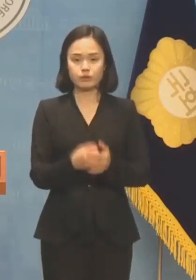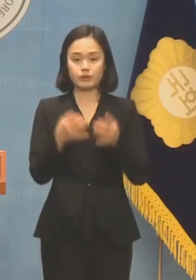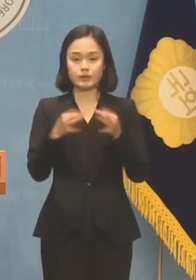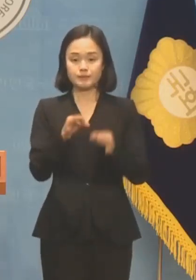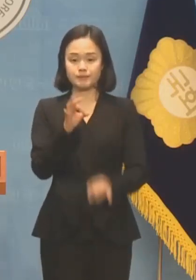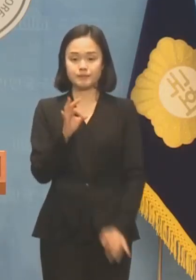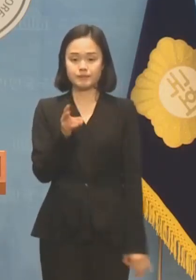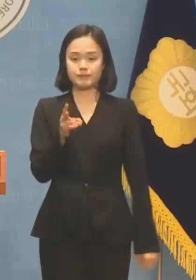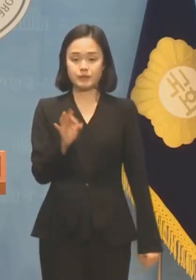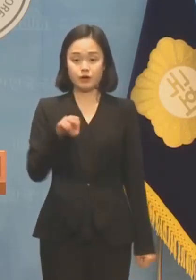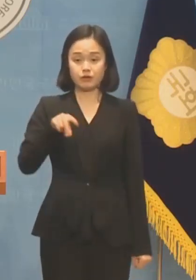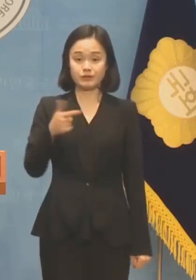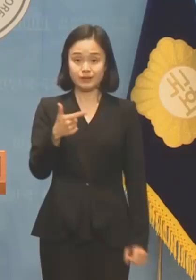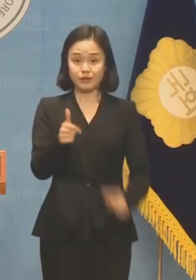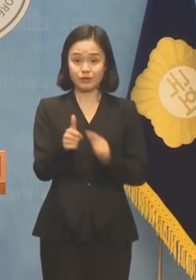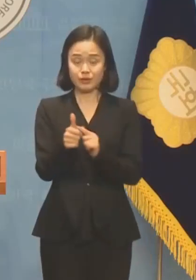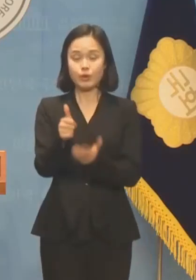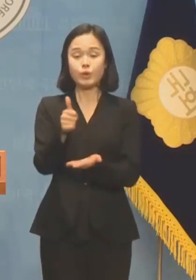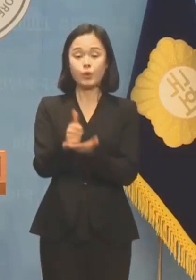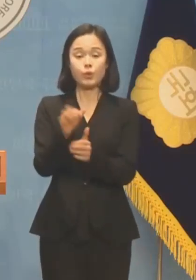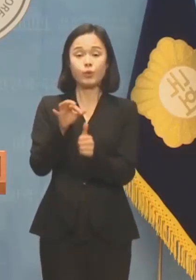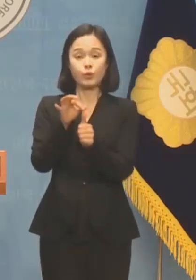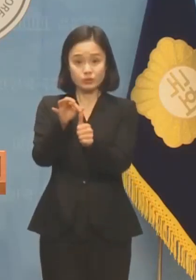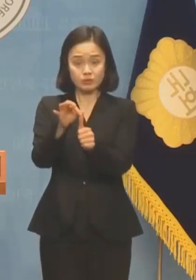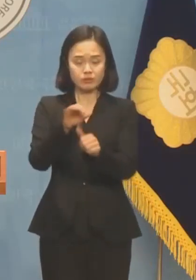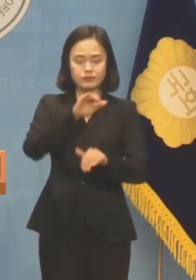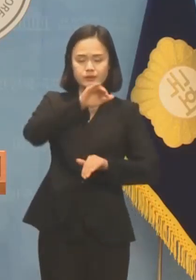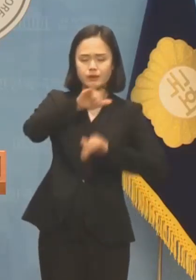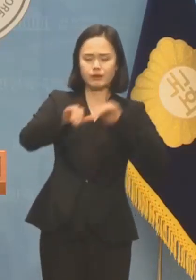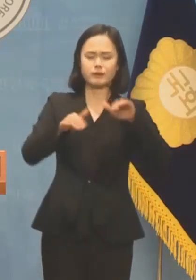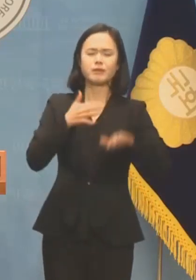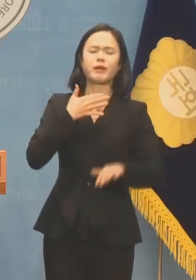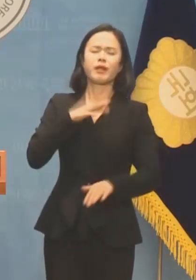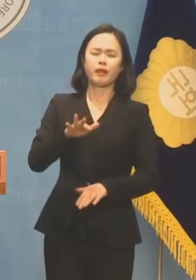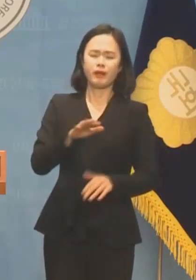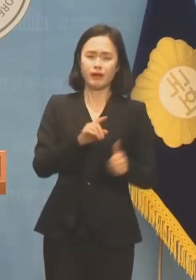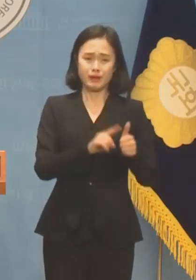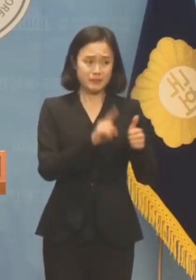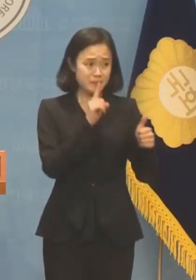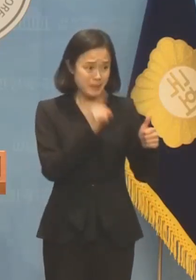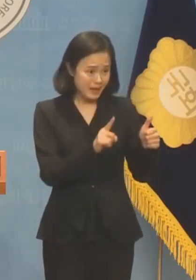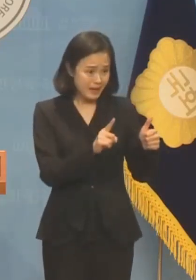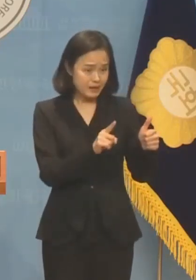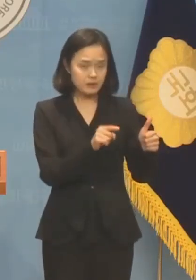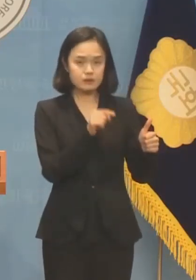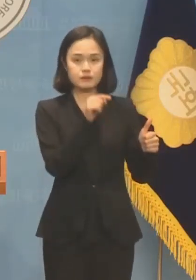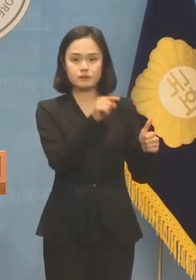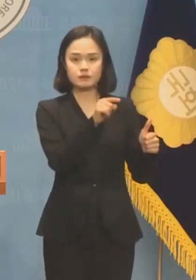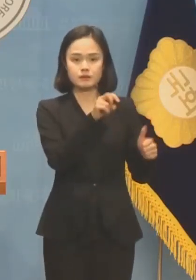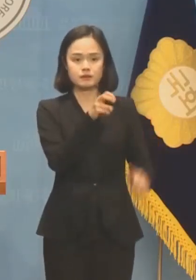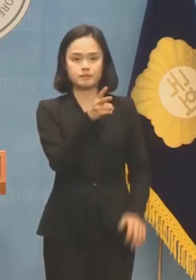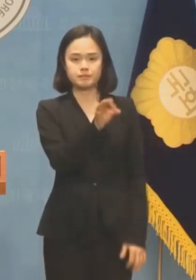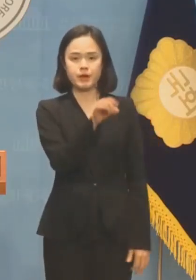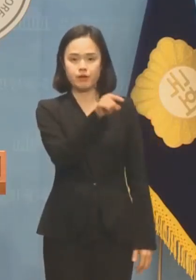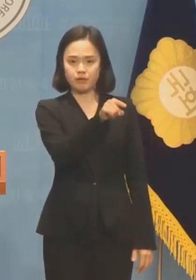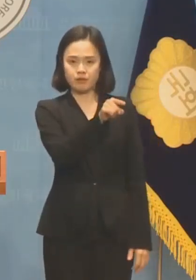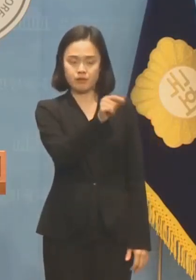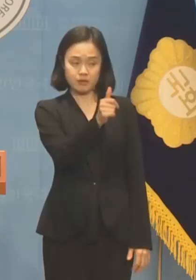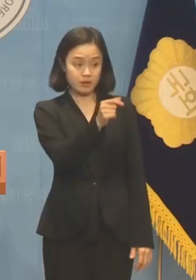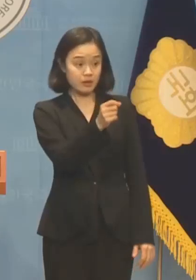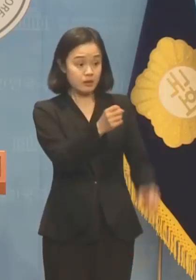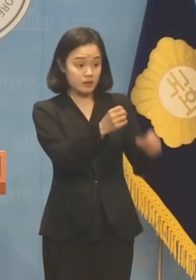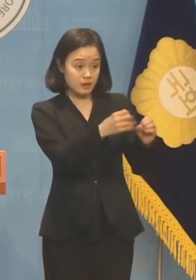발뺌해왔지만 윤상현이한테 한 번 더 이야기할게 공관위원장이니까 라고 말한 것도